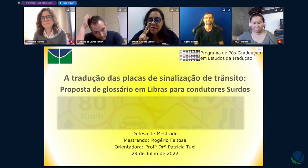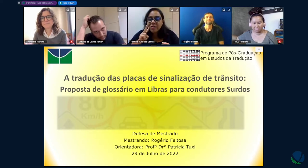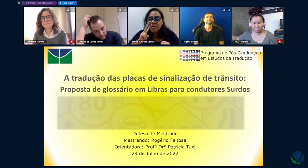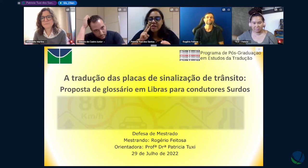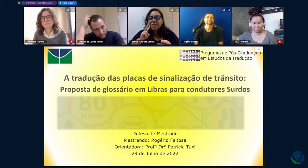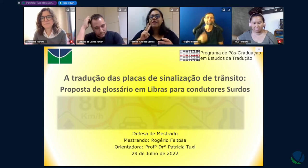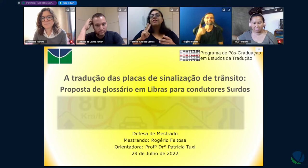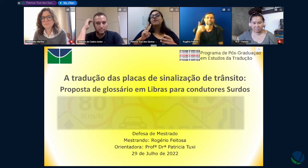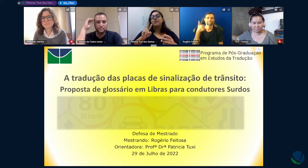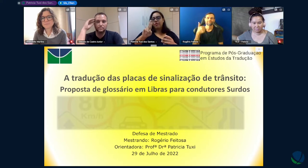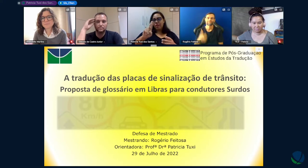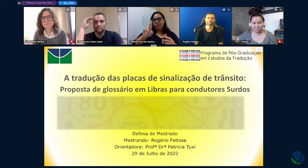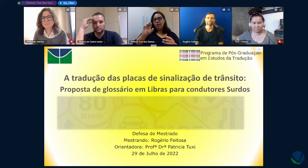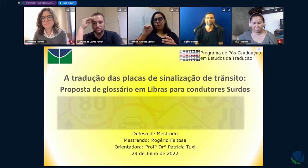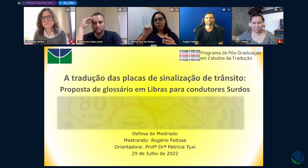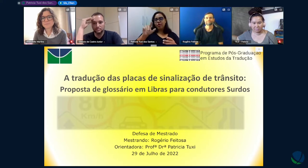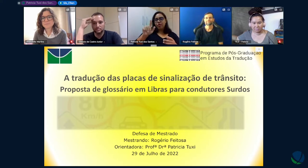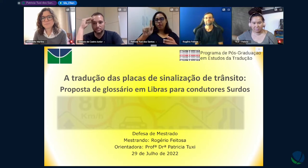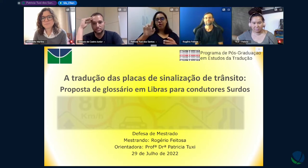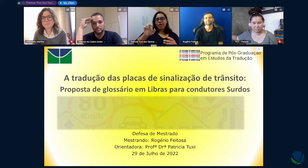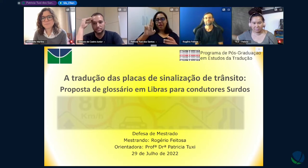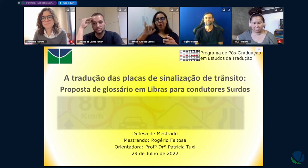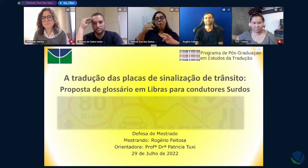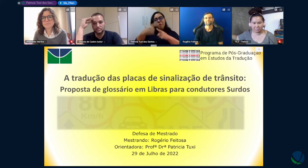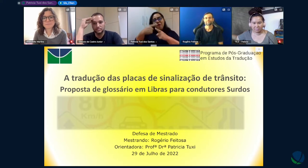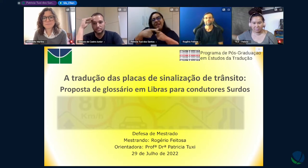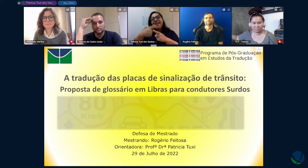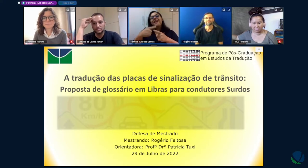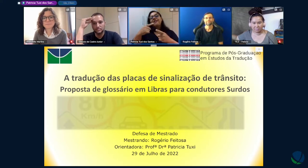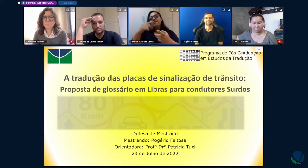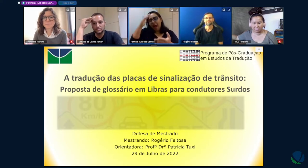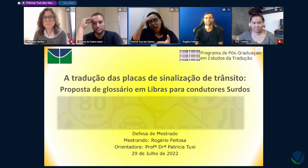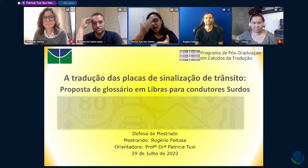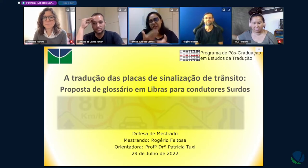Obrigada ao aluno Rogério